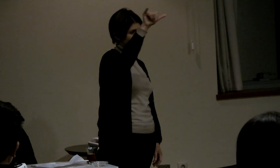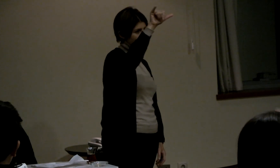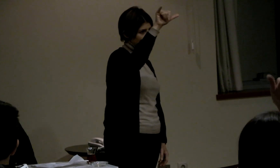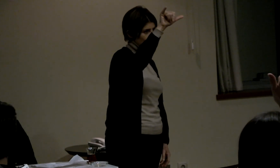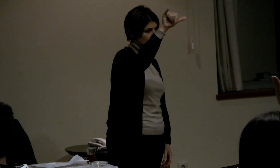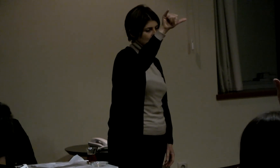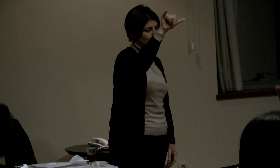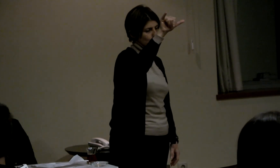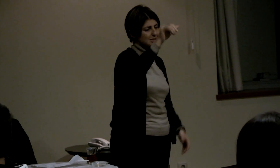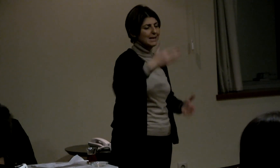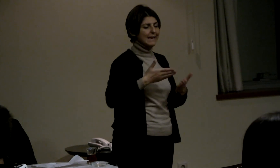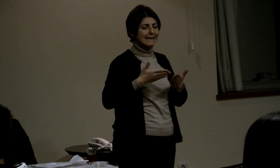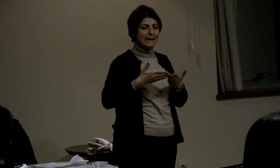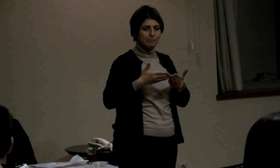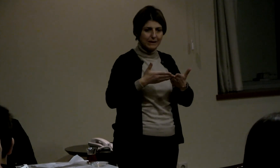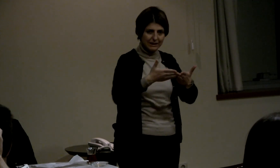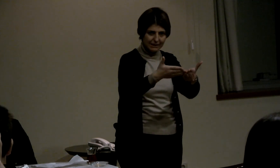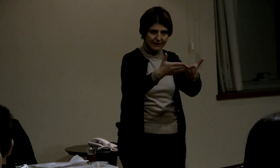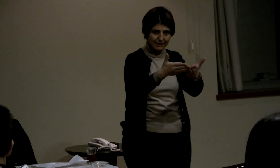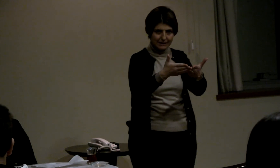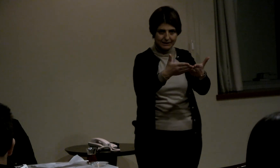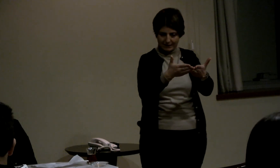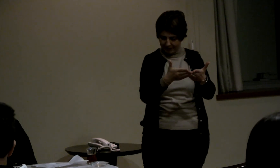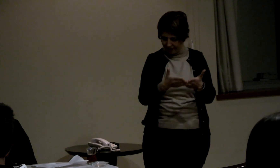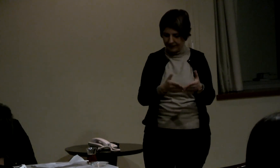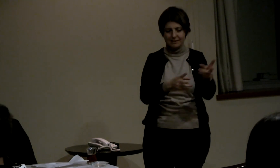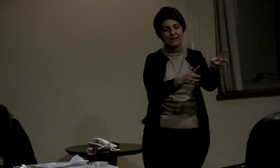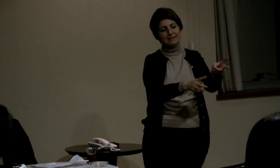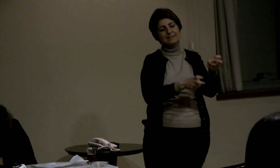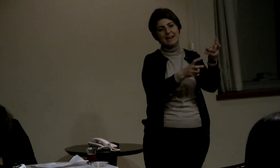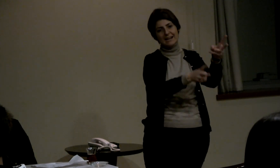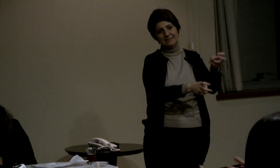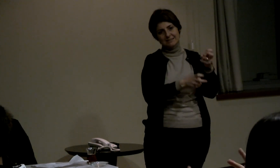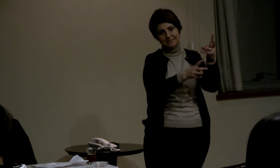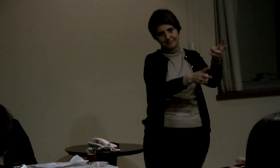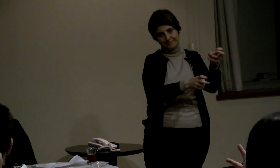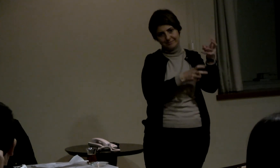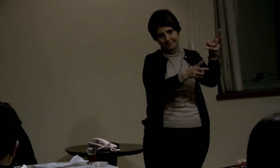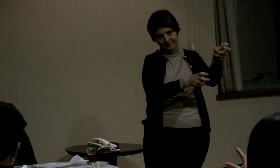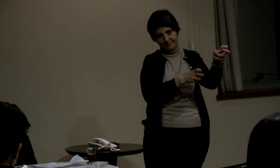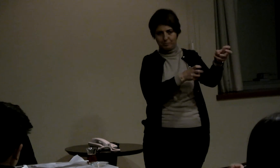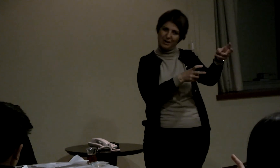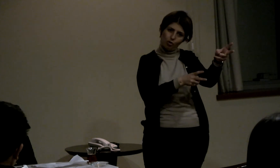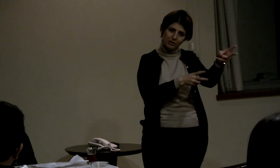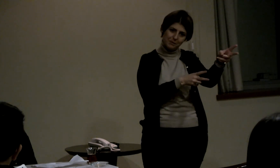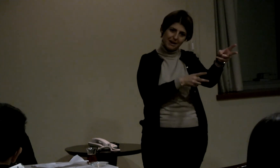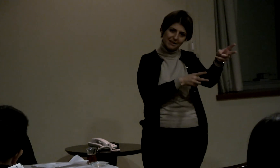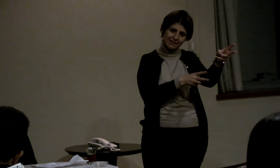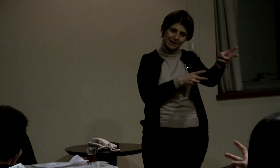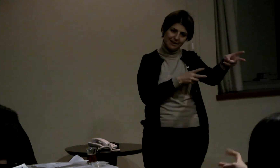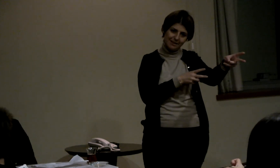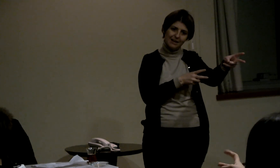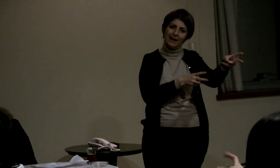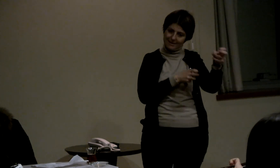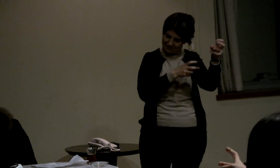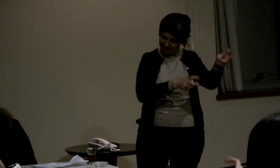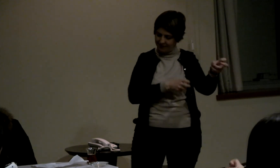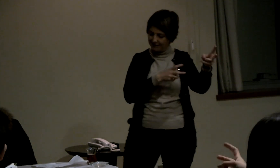Aynı gösteriyoruz. Gemi. Evet. Tren. Bir önde bir arkada. Heh. Evet.